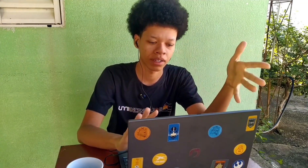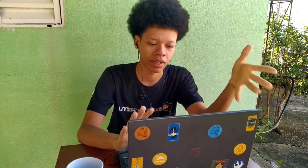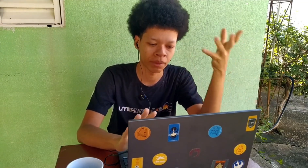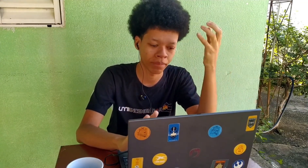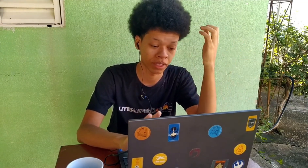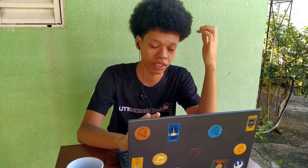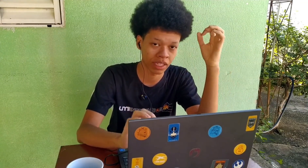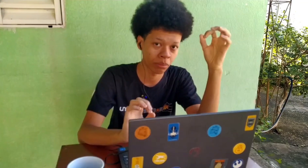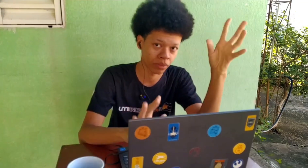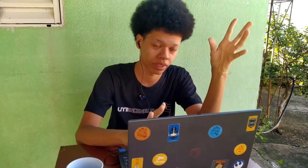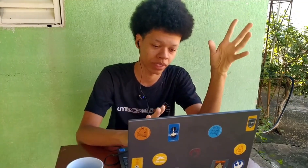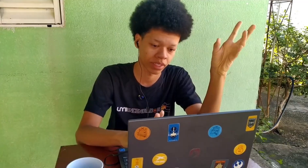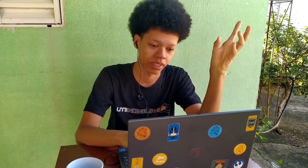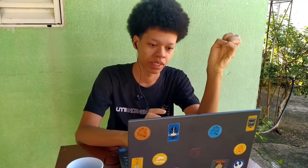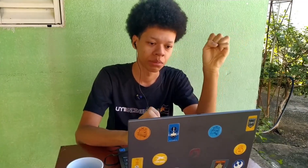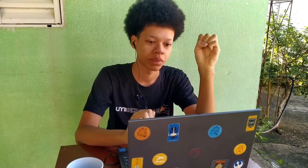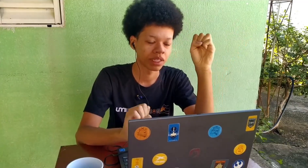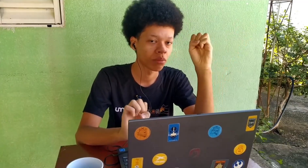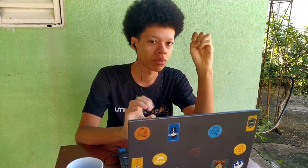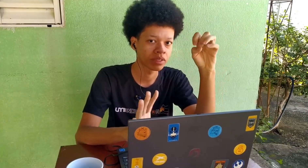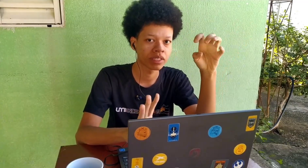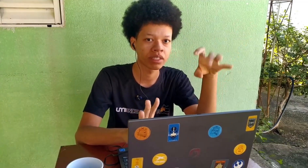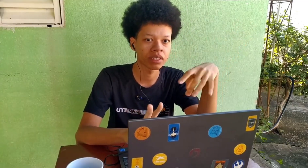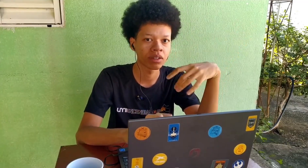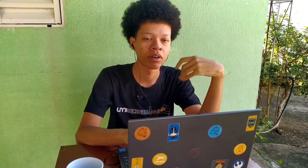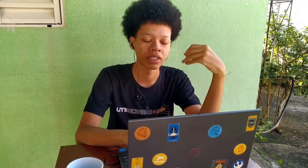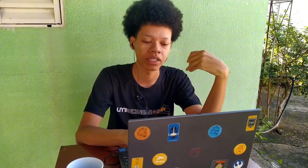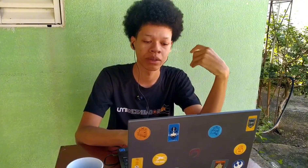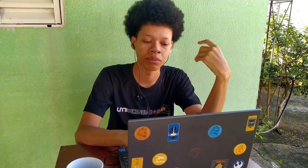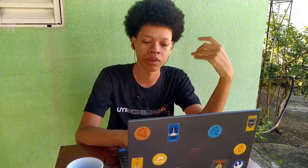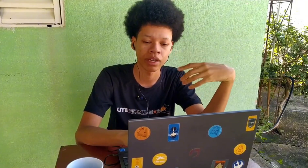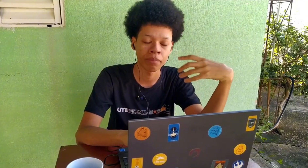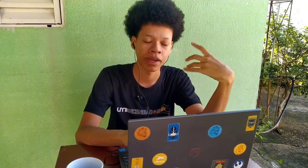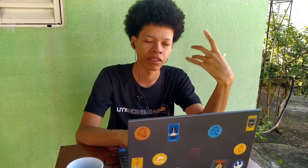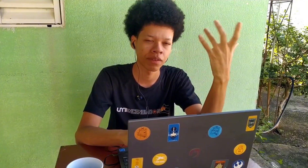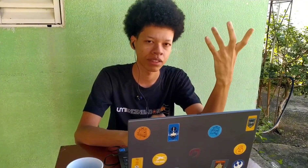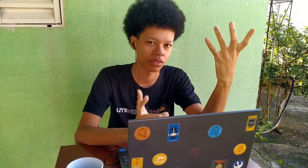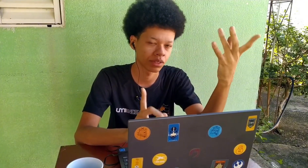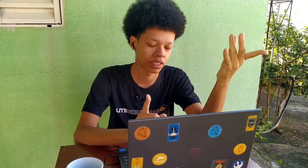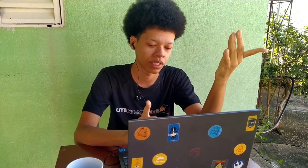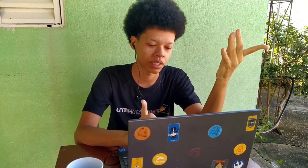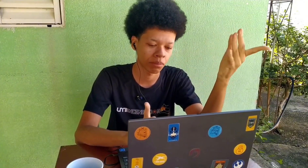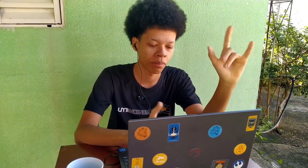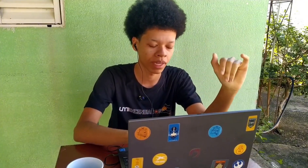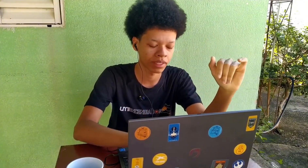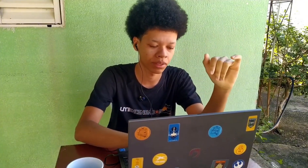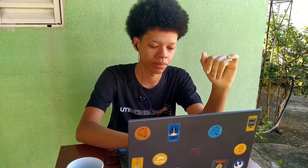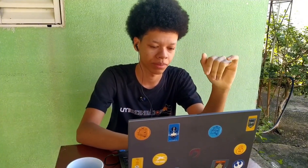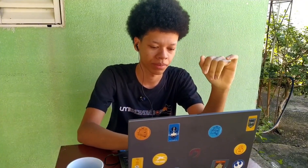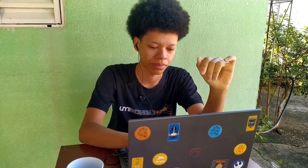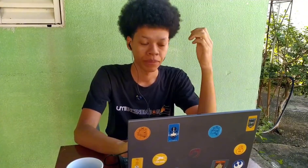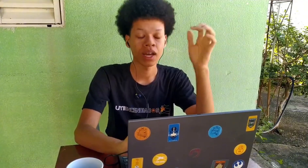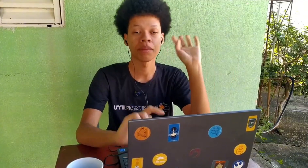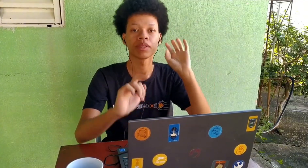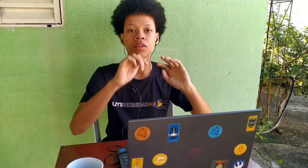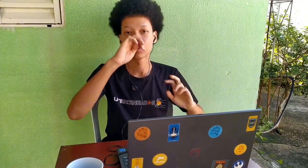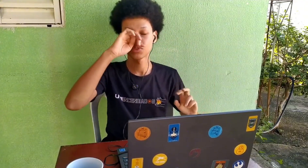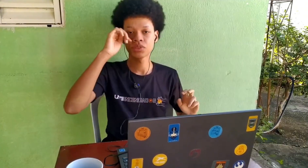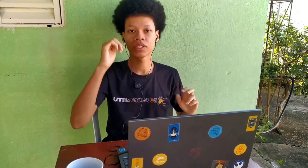a parte da música, porque na música eu acho que é mais fácil do que pregação. E eu acho